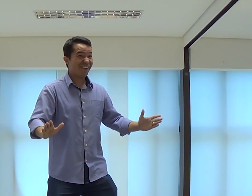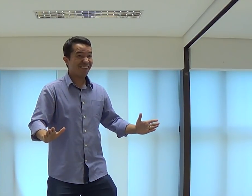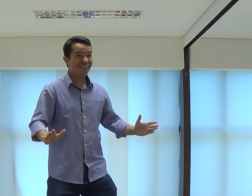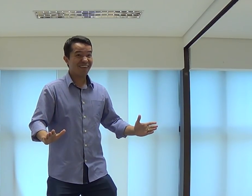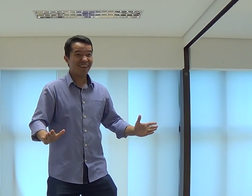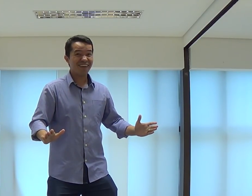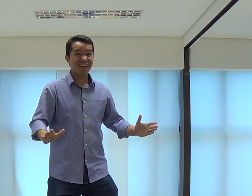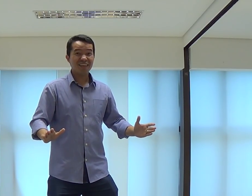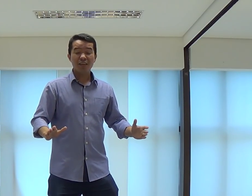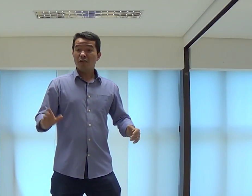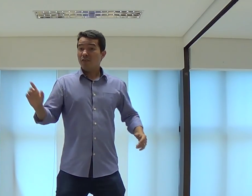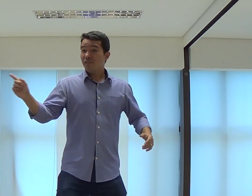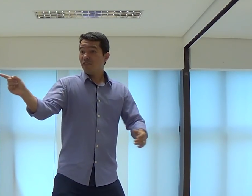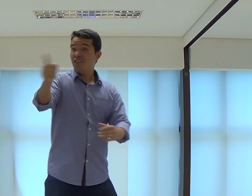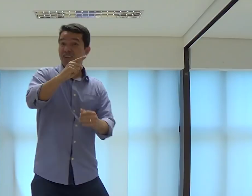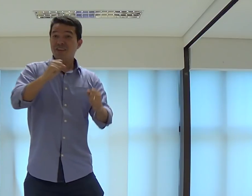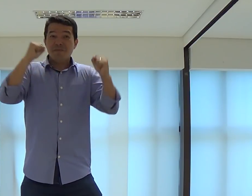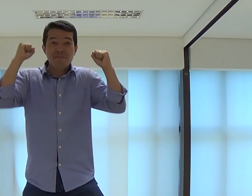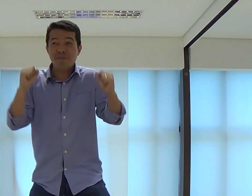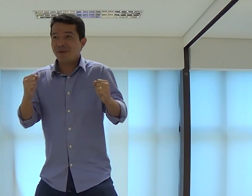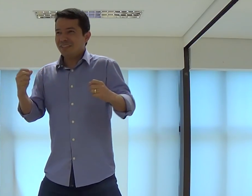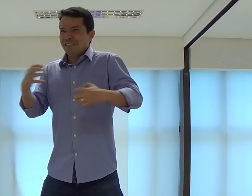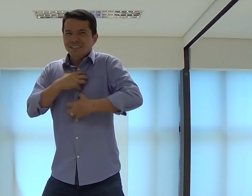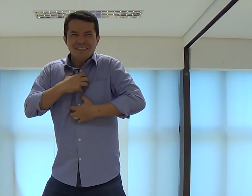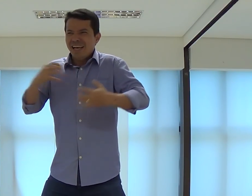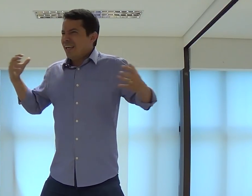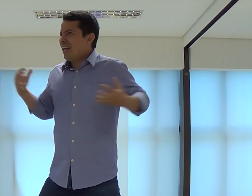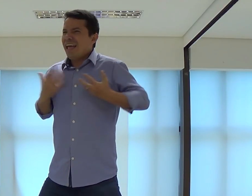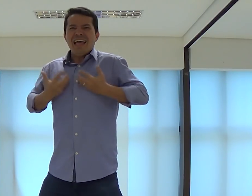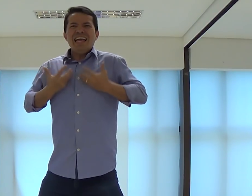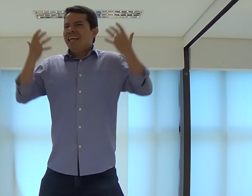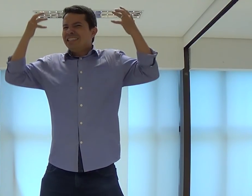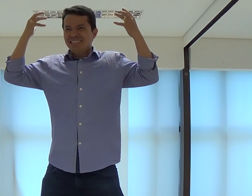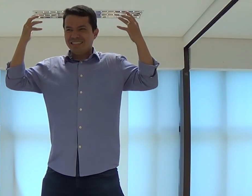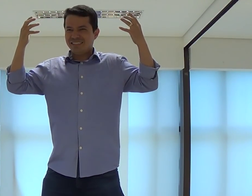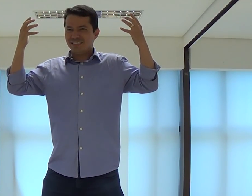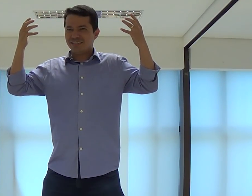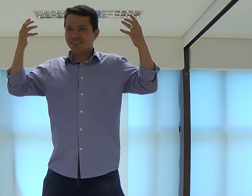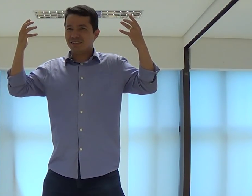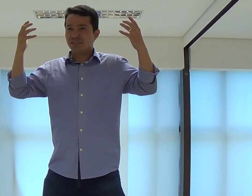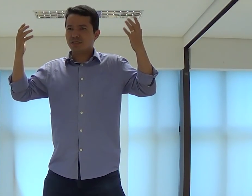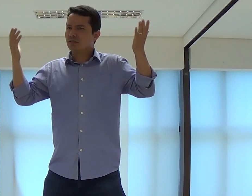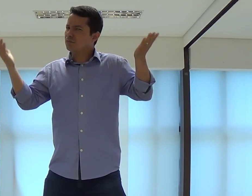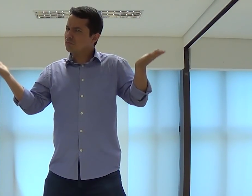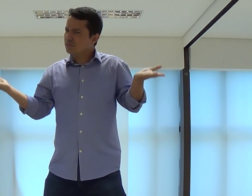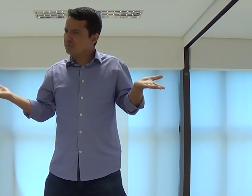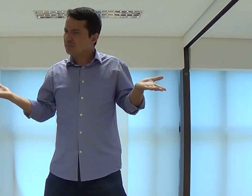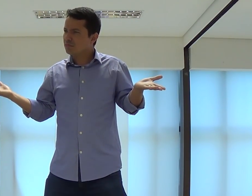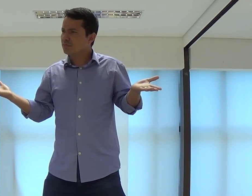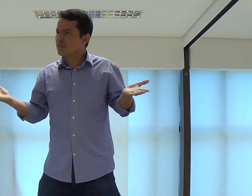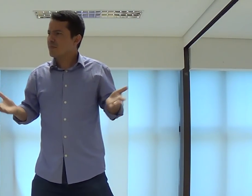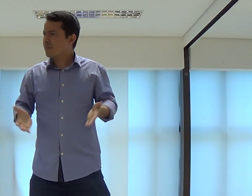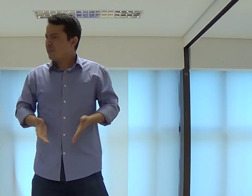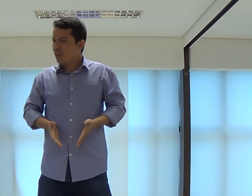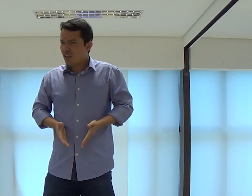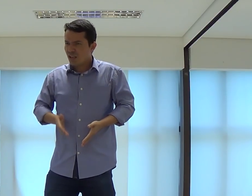nasceu. E vocês, vocês podem sentir agora essa alegria. Né? Foi assim?